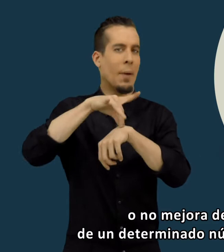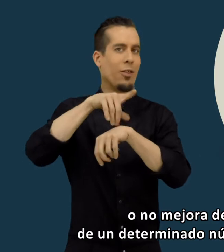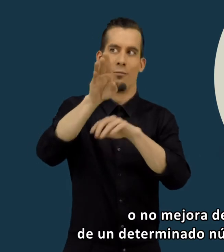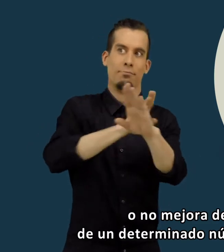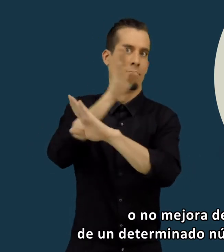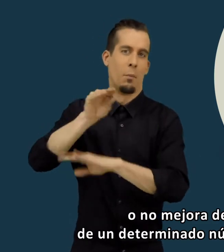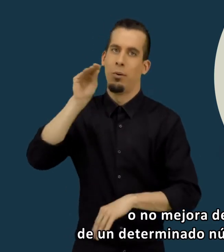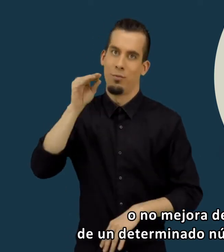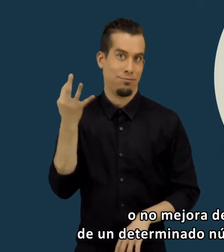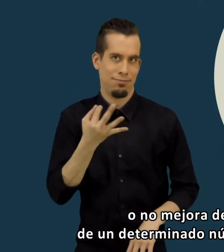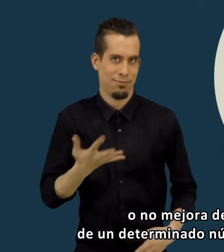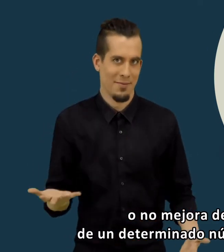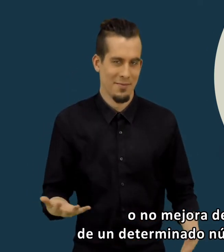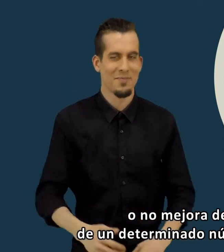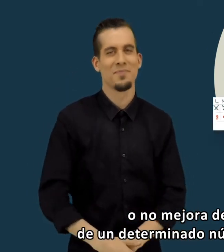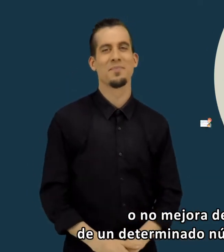de un determinado número de días.